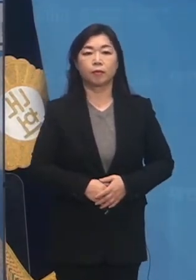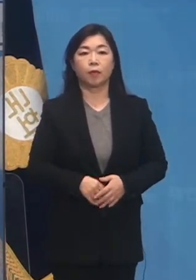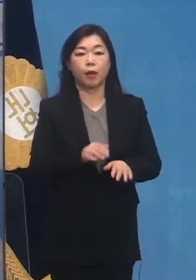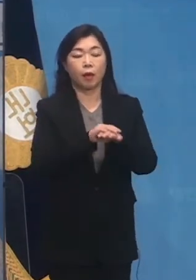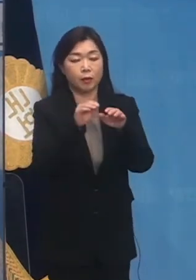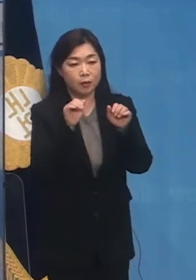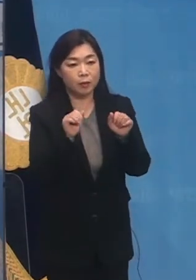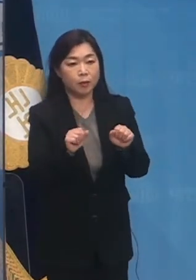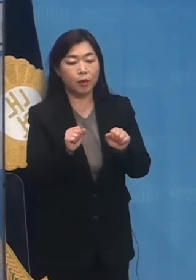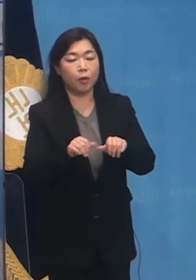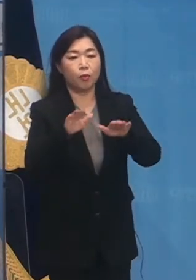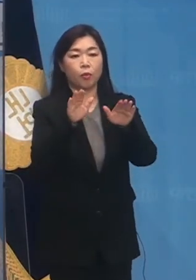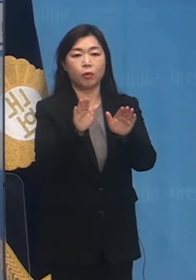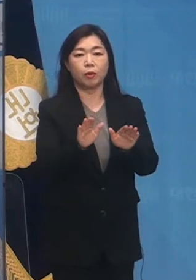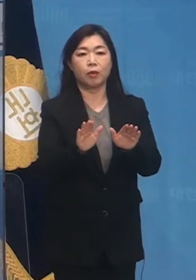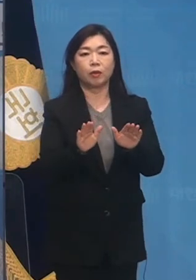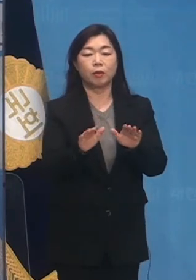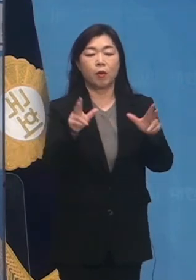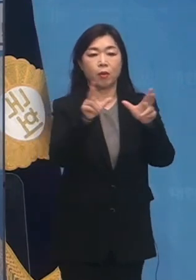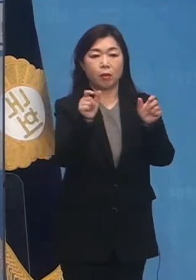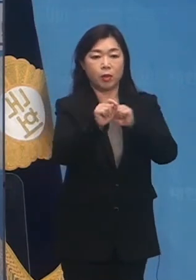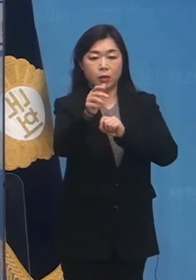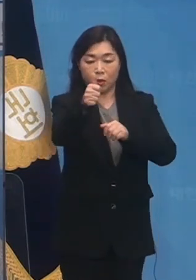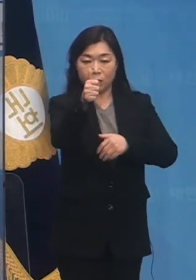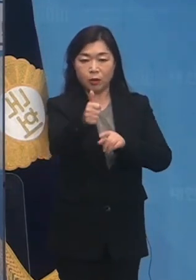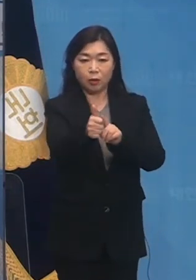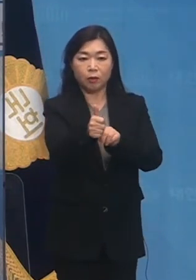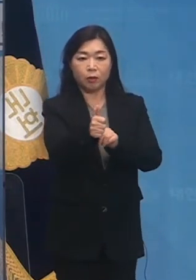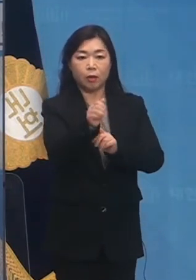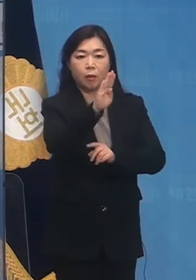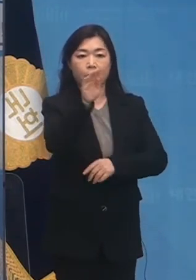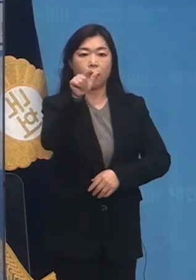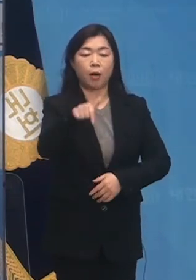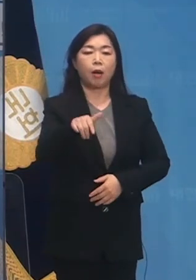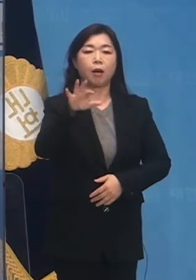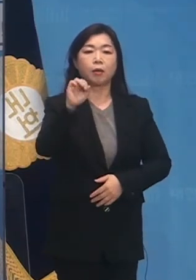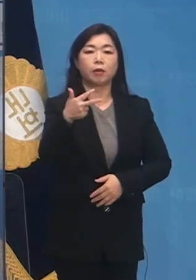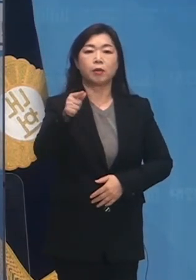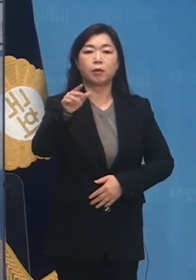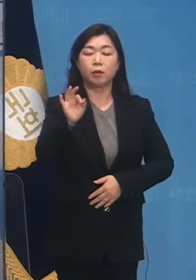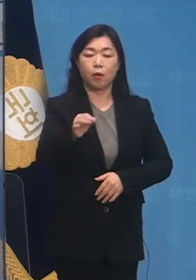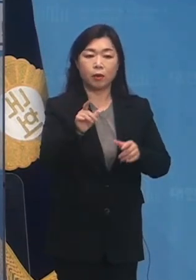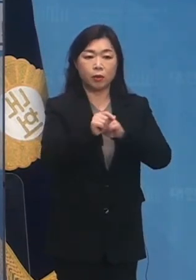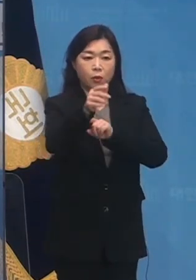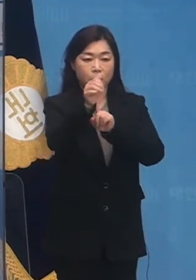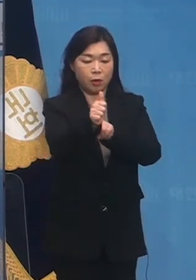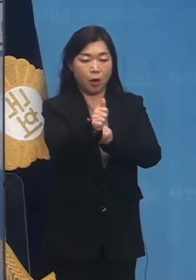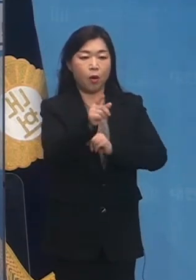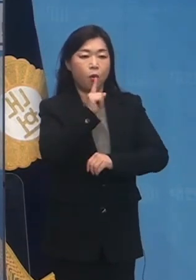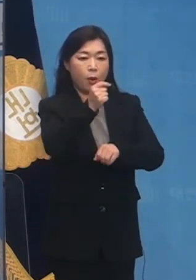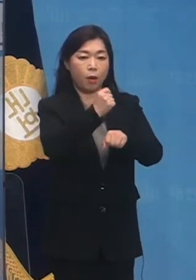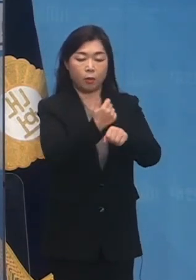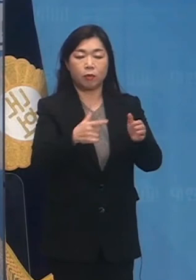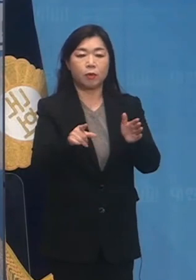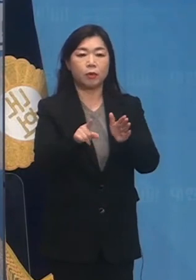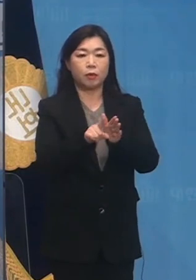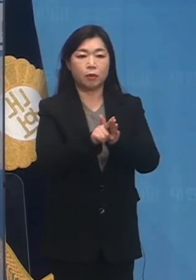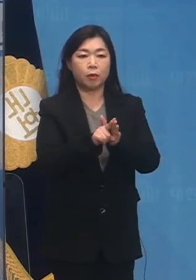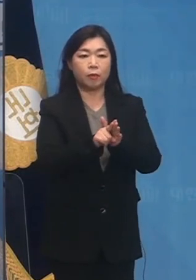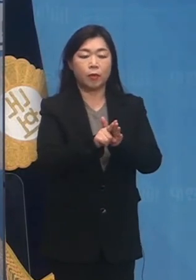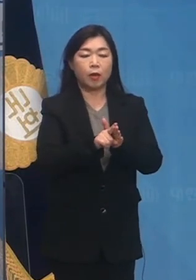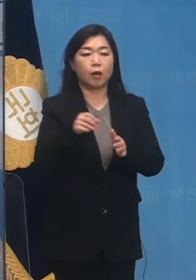네, 안녕하십니까. 오늘 성남지청장 박은정 지청장을 고발 직접 하게